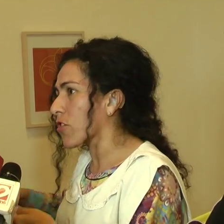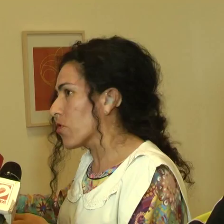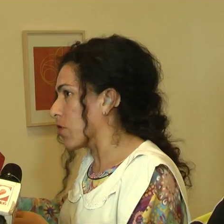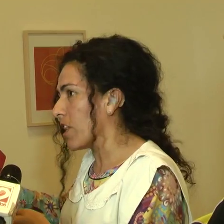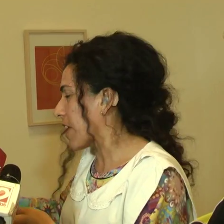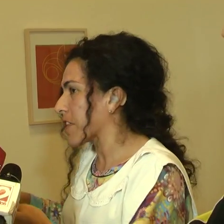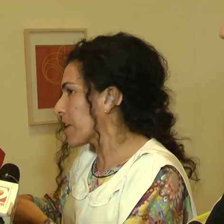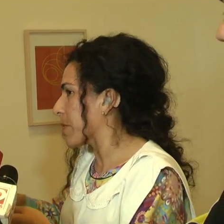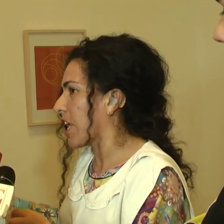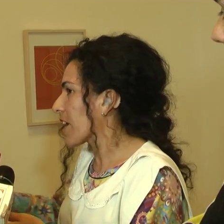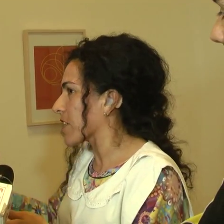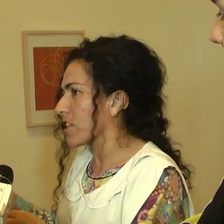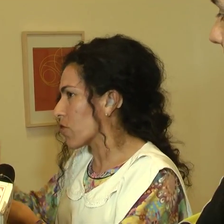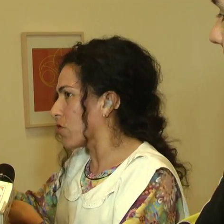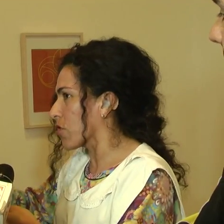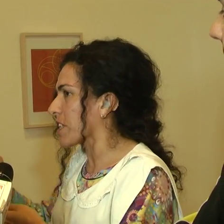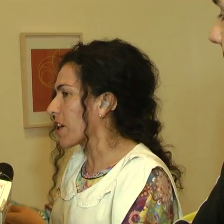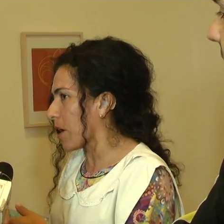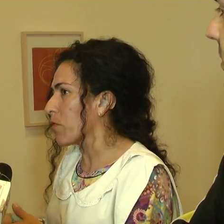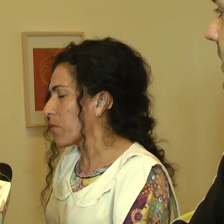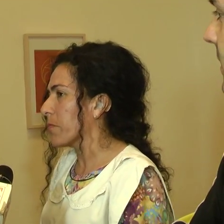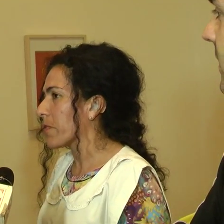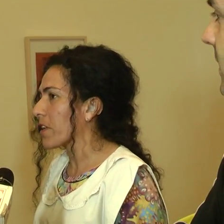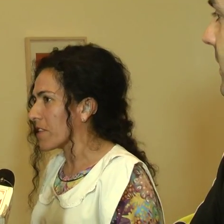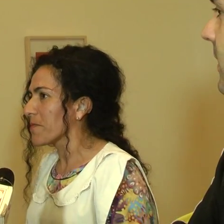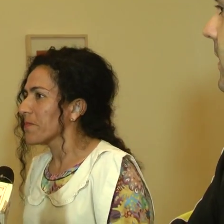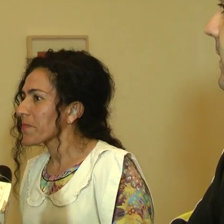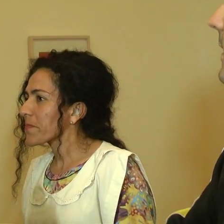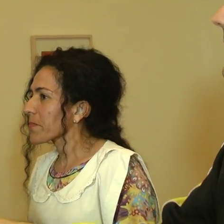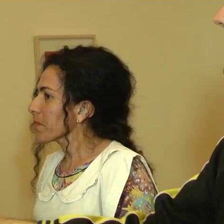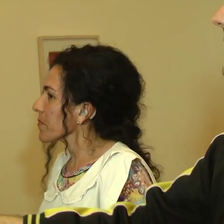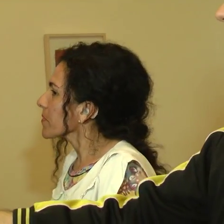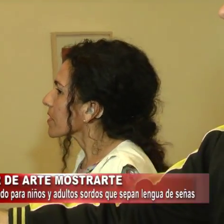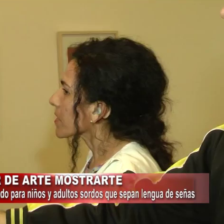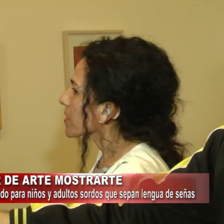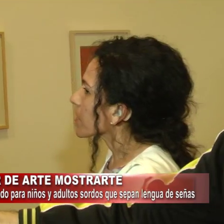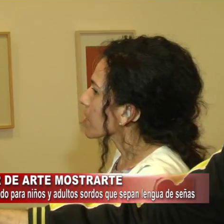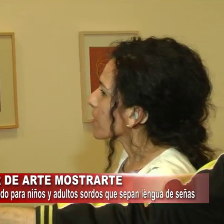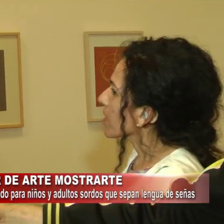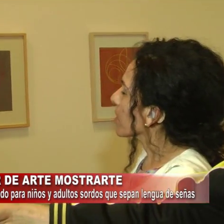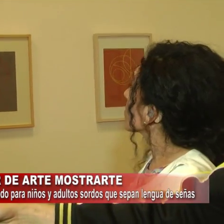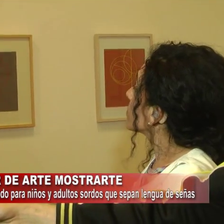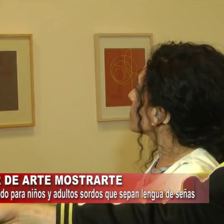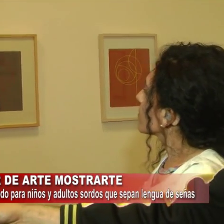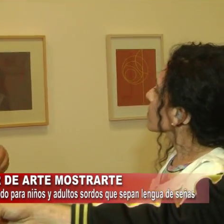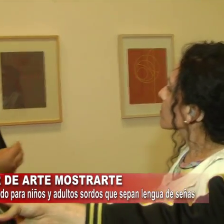con las témperas, el acrílico, lo que tengamos. ¿Y cómo se van preparando para lo que va a ser la muestra a fin de este taller?